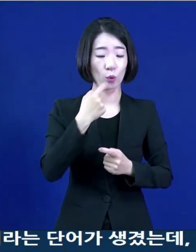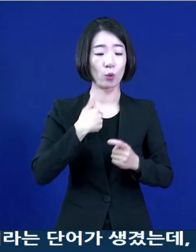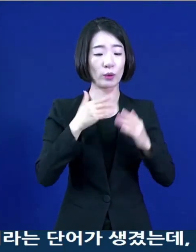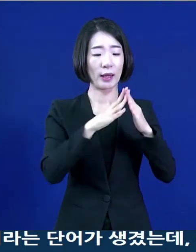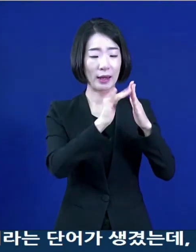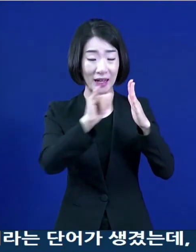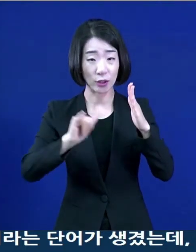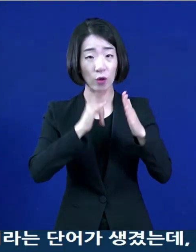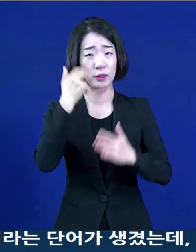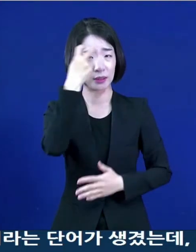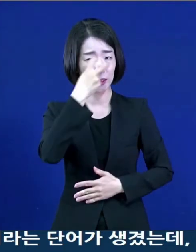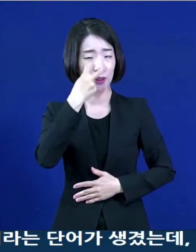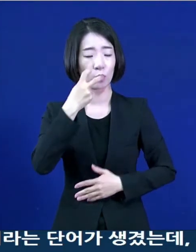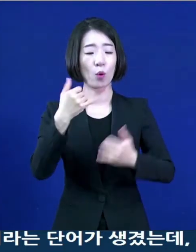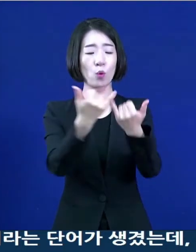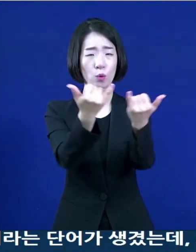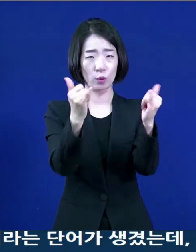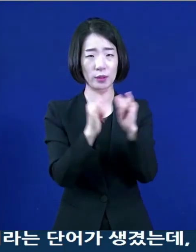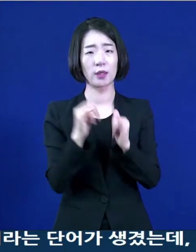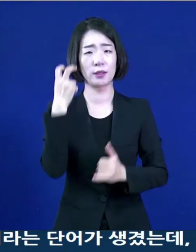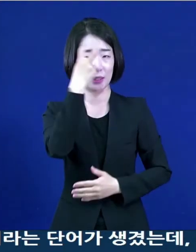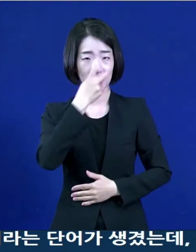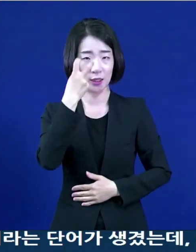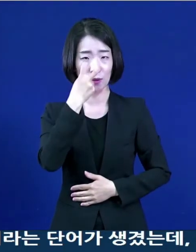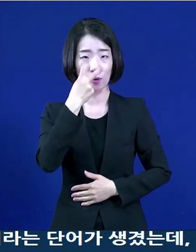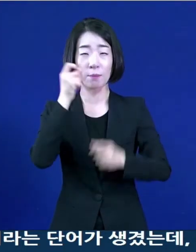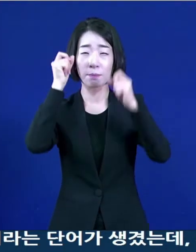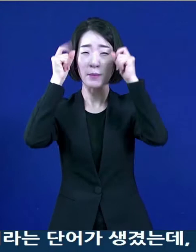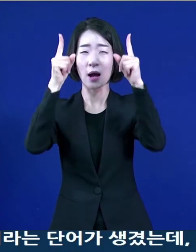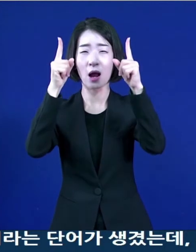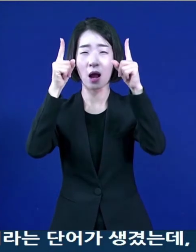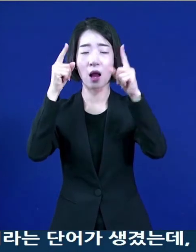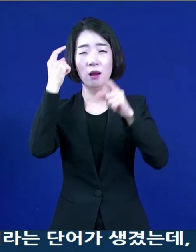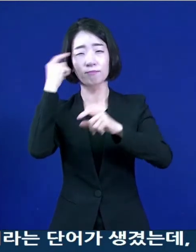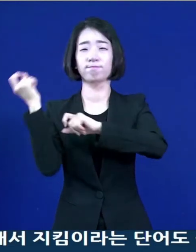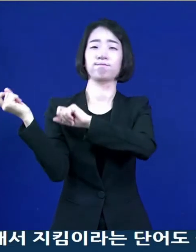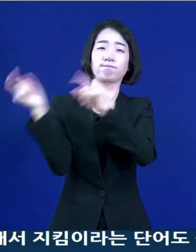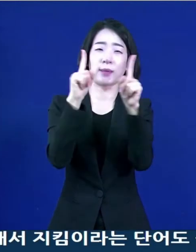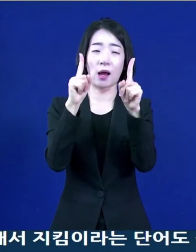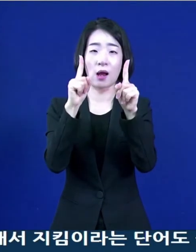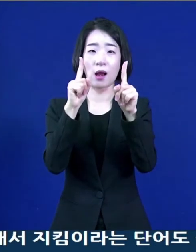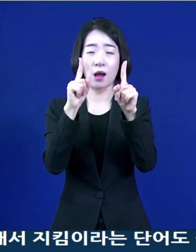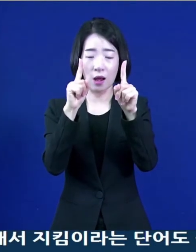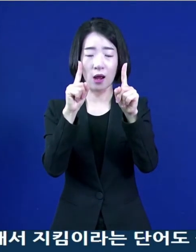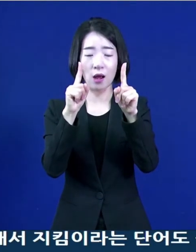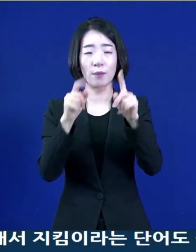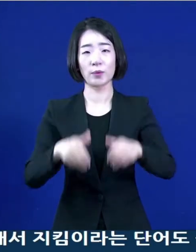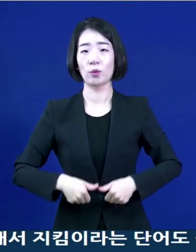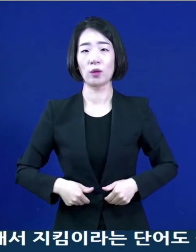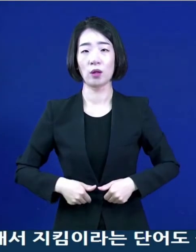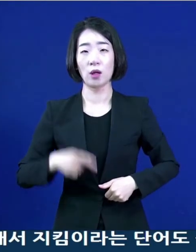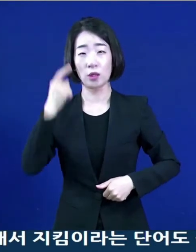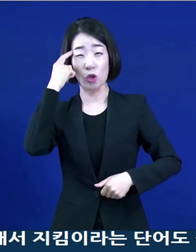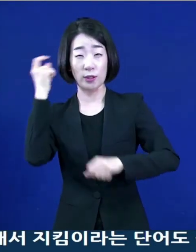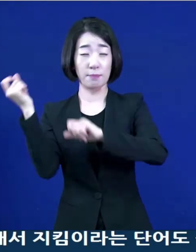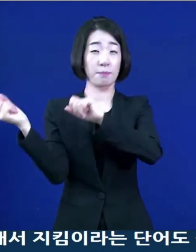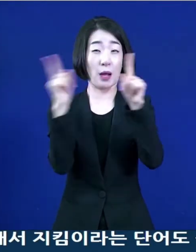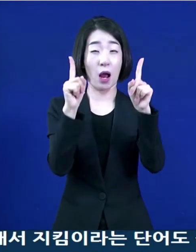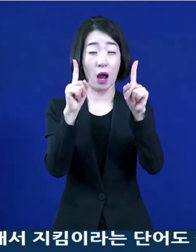어떻게? 깨어 있음으로, 정신을 차리고 있음으로. 정신 안 차린 사람들이 정신